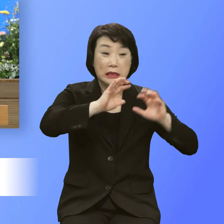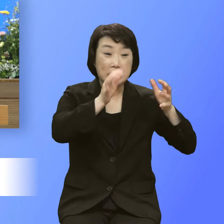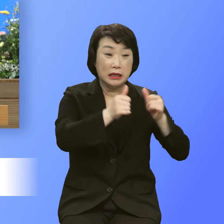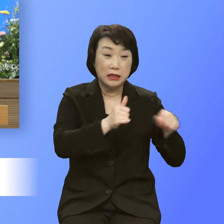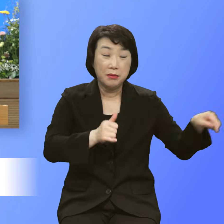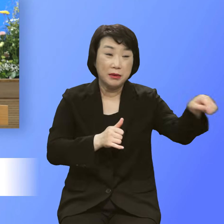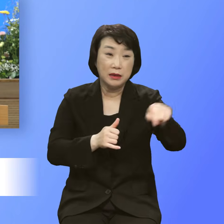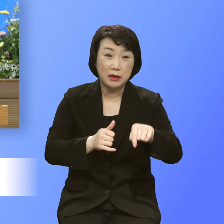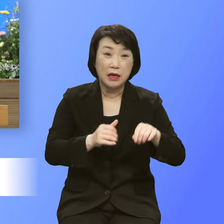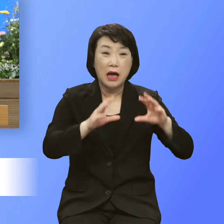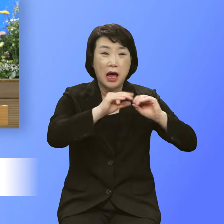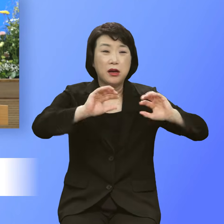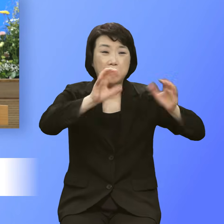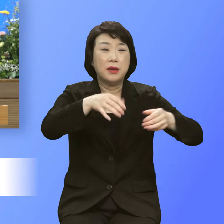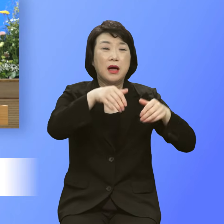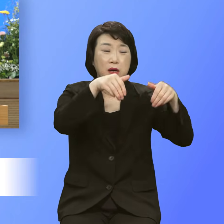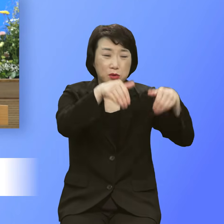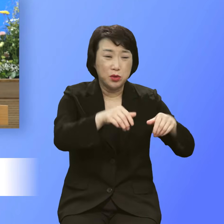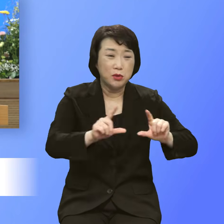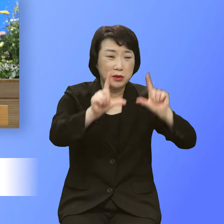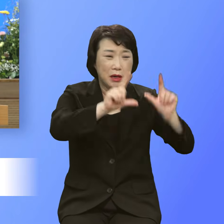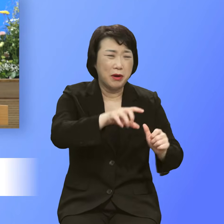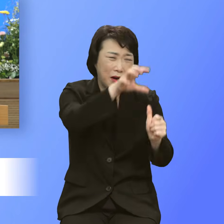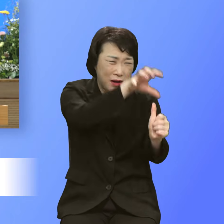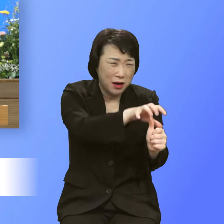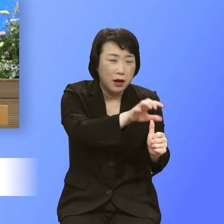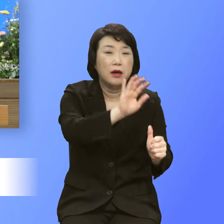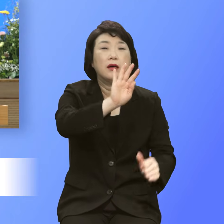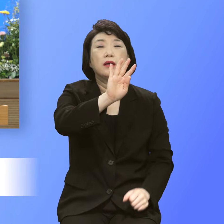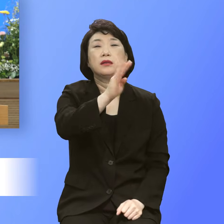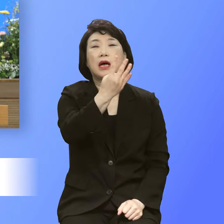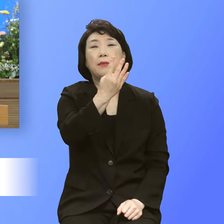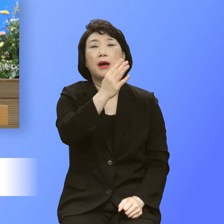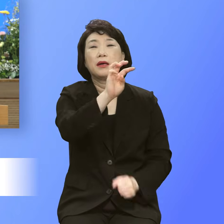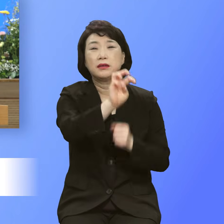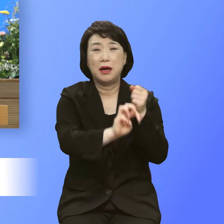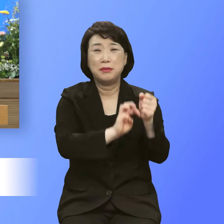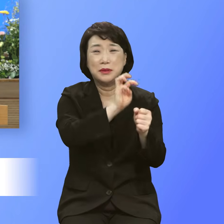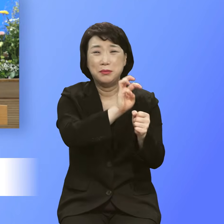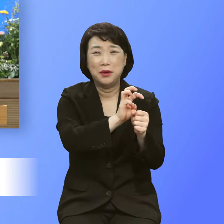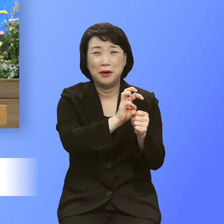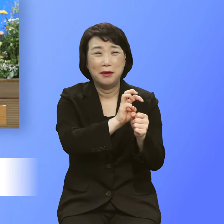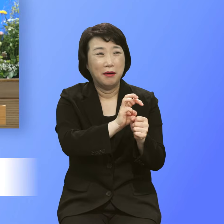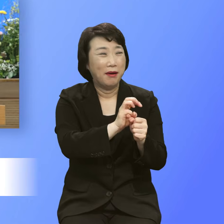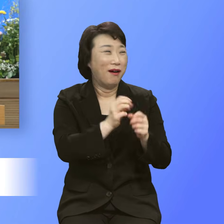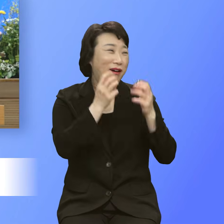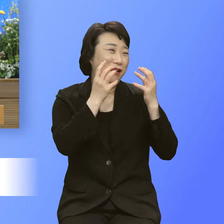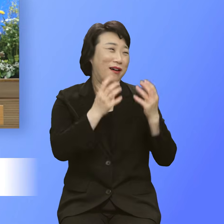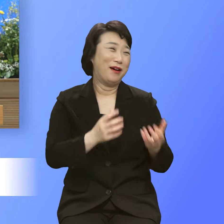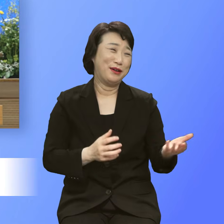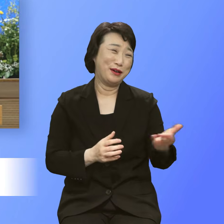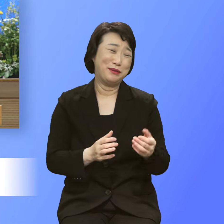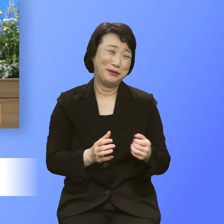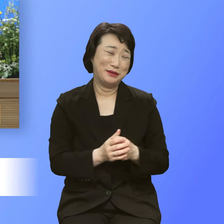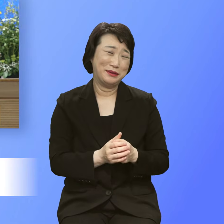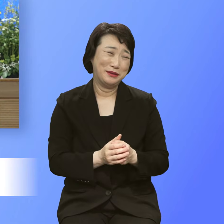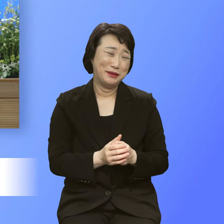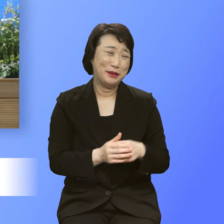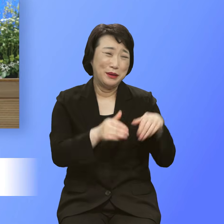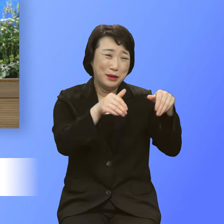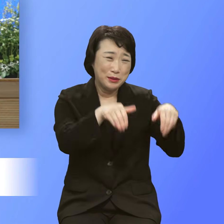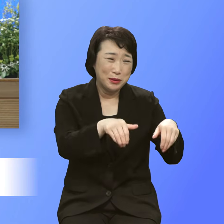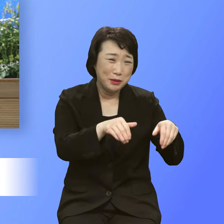430년 동안 애굽의 노예 생활. 아니 말이 노예지. 이건